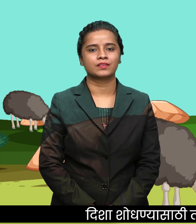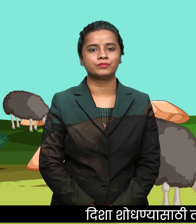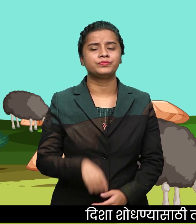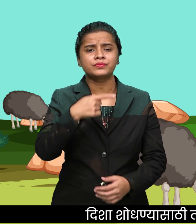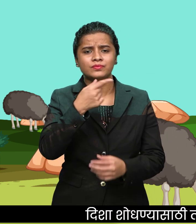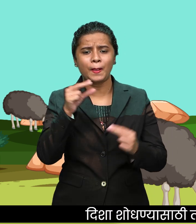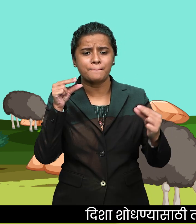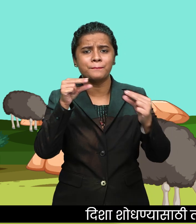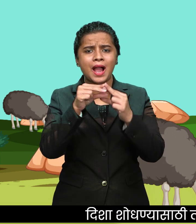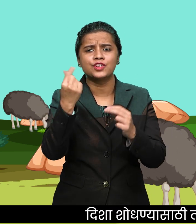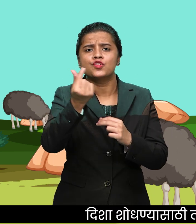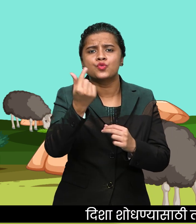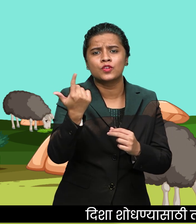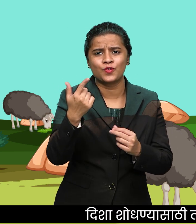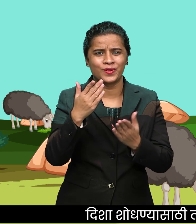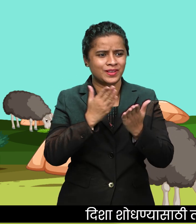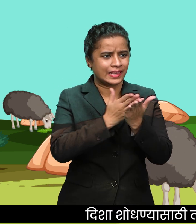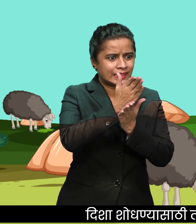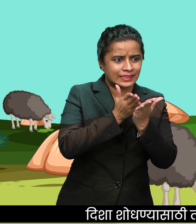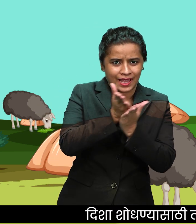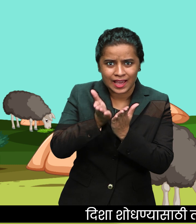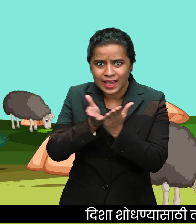दिशा शोधण्यासाठी त्यांचा वापर केला जात असल्याने